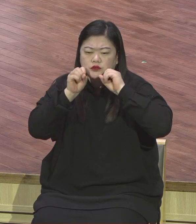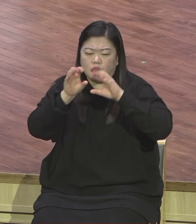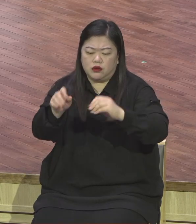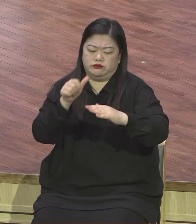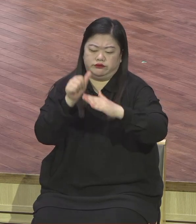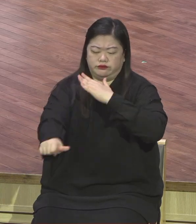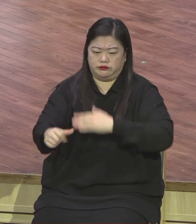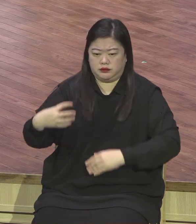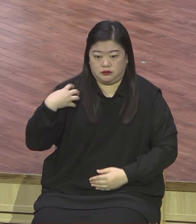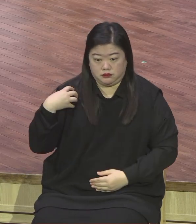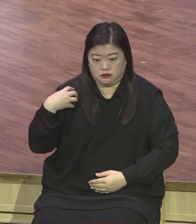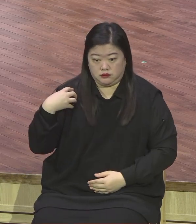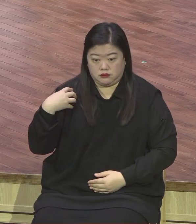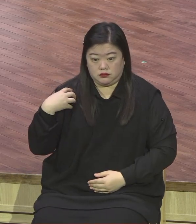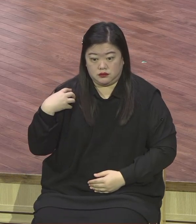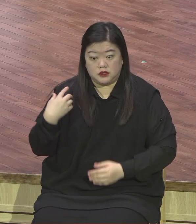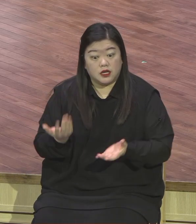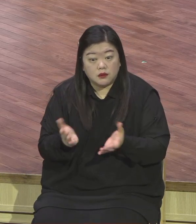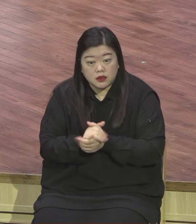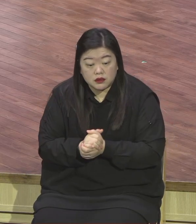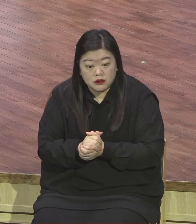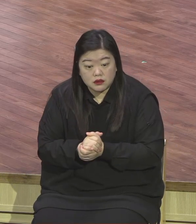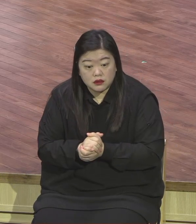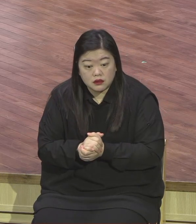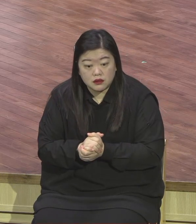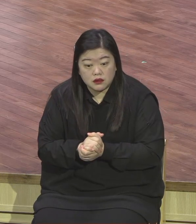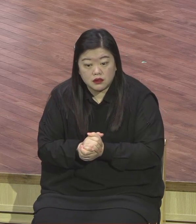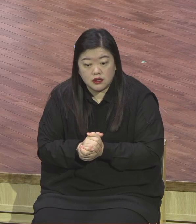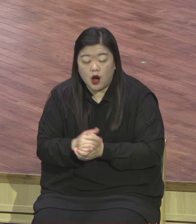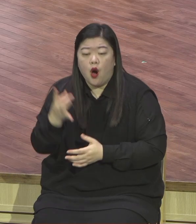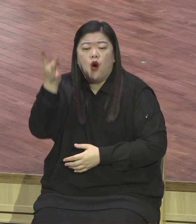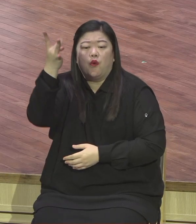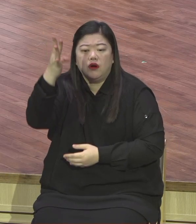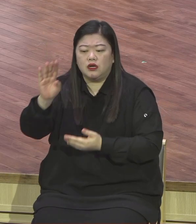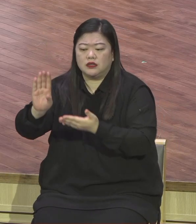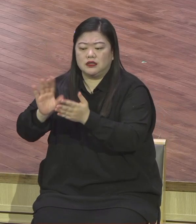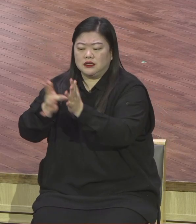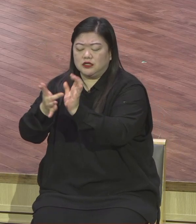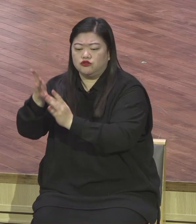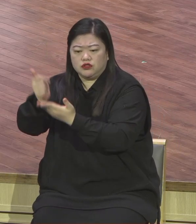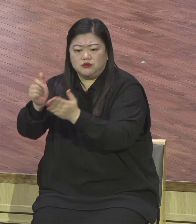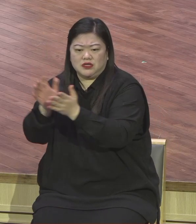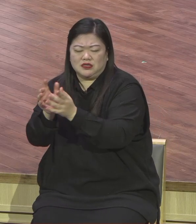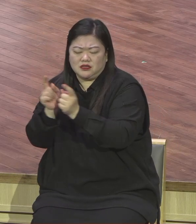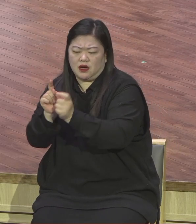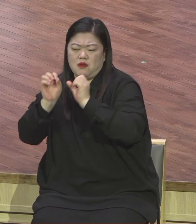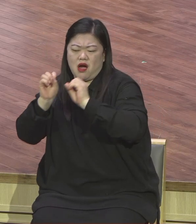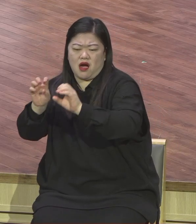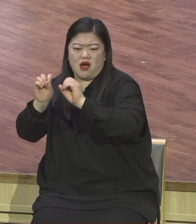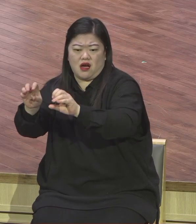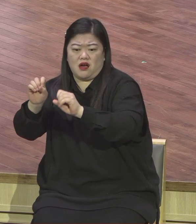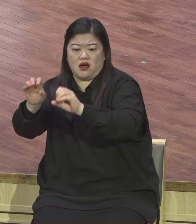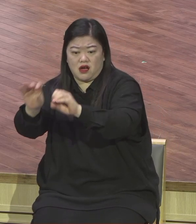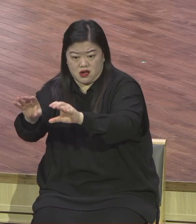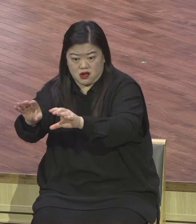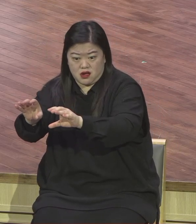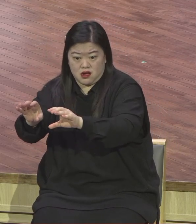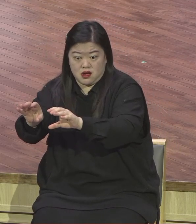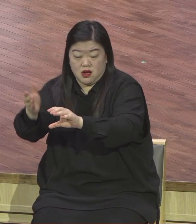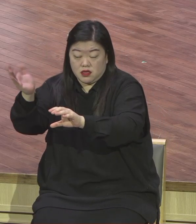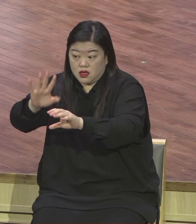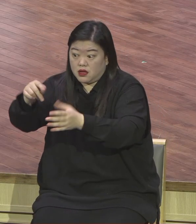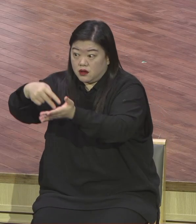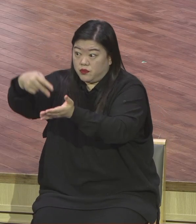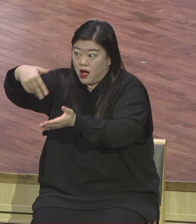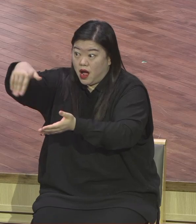그리스도가 할 것을 우리는 대신하는 겁니다 이게 사역이에요 이 직분이에요 그리스도 할 것을 그리스도가 할 것을